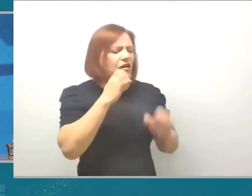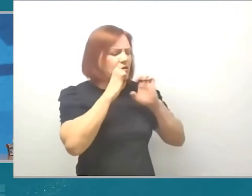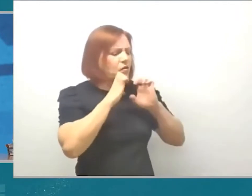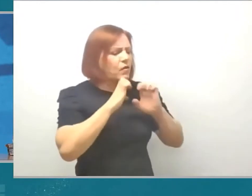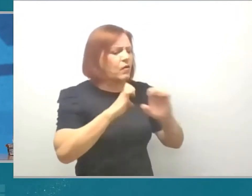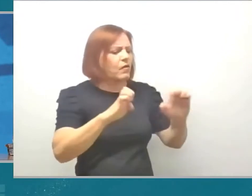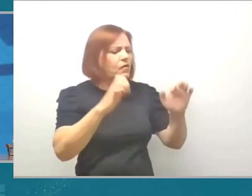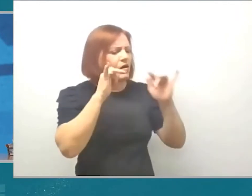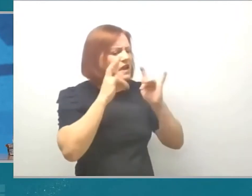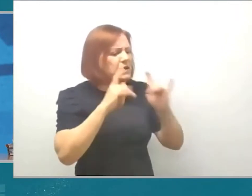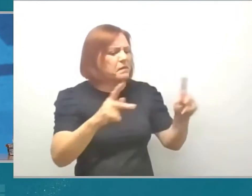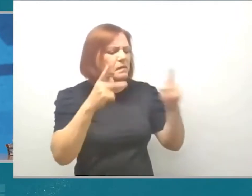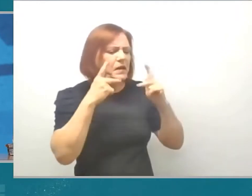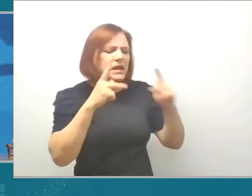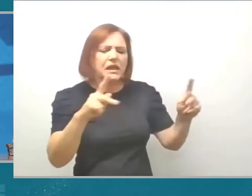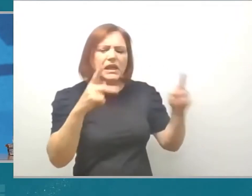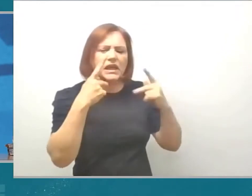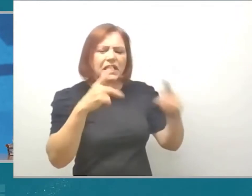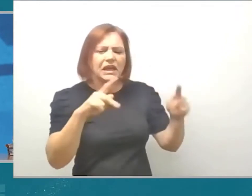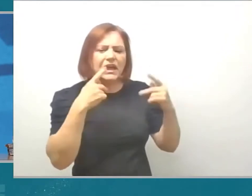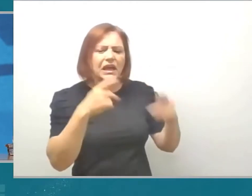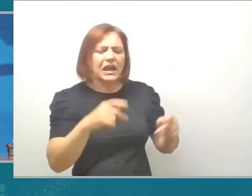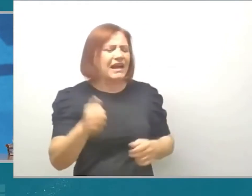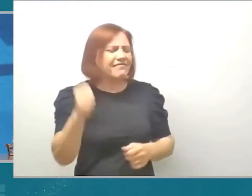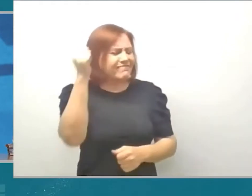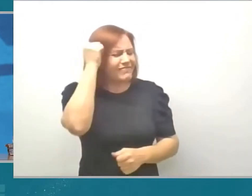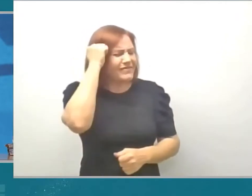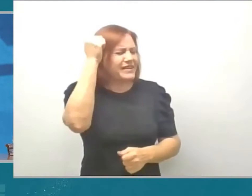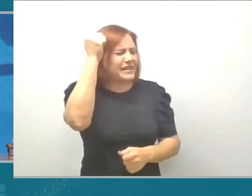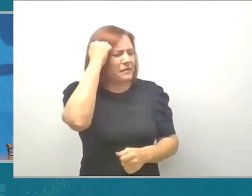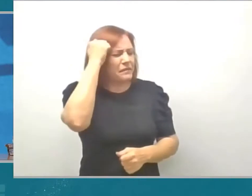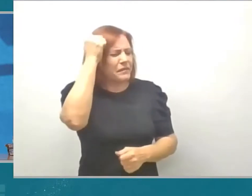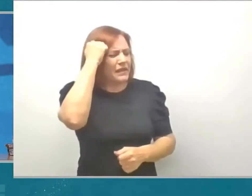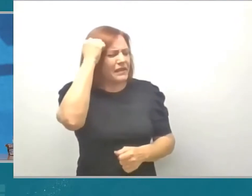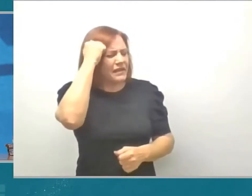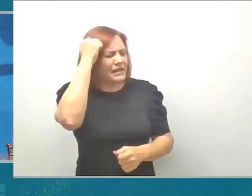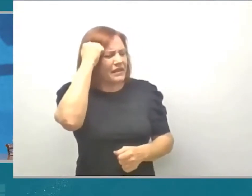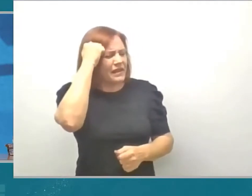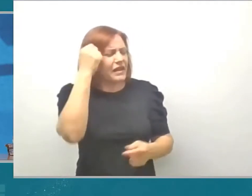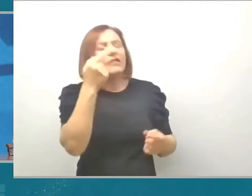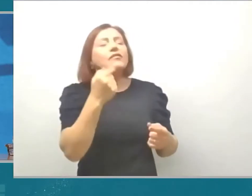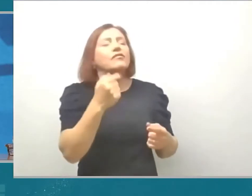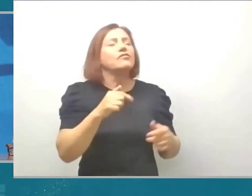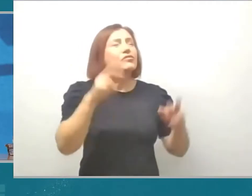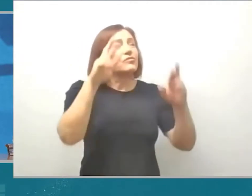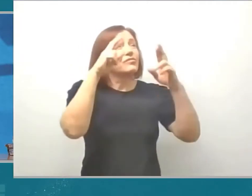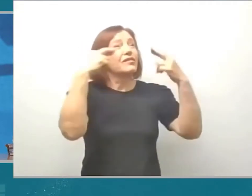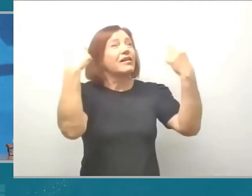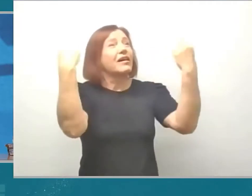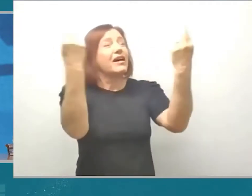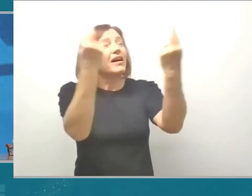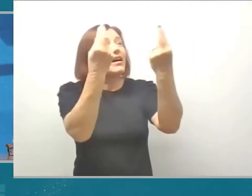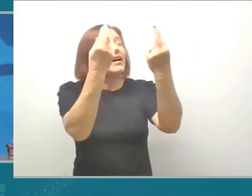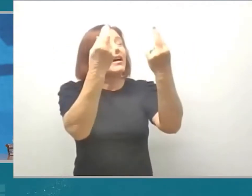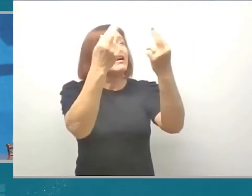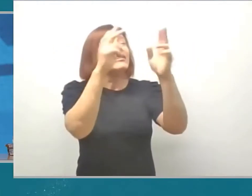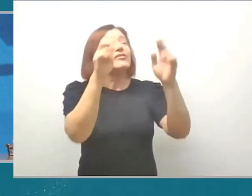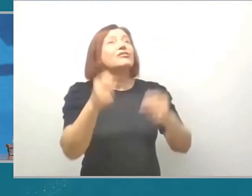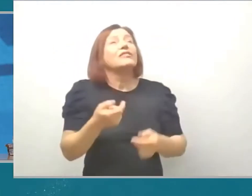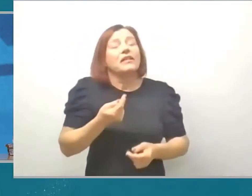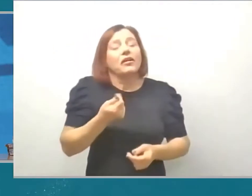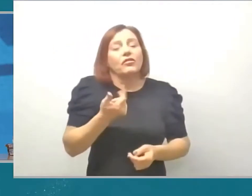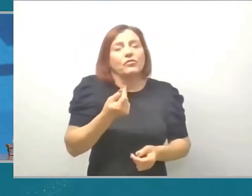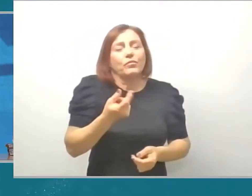porque está próximo o reino dos céus. Depois Mateus capítulo 11.